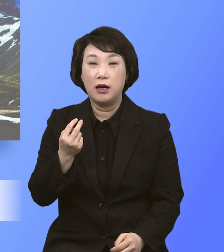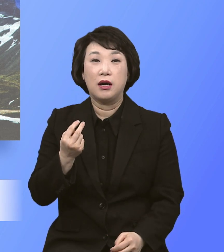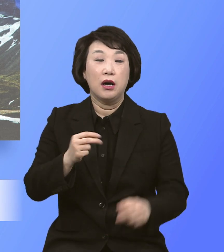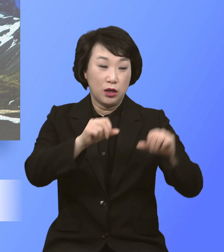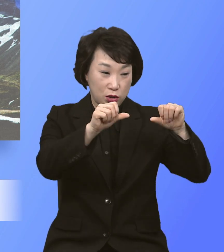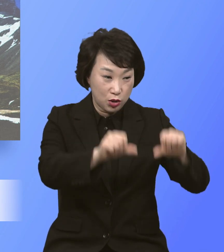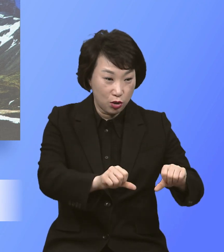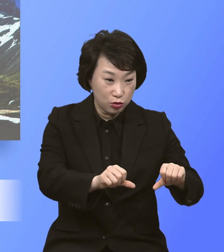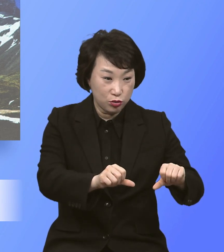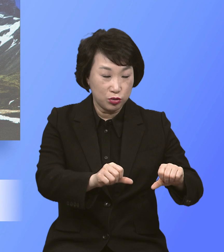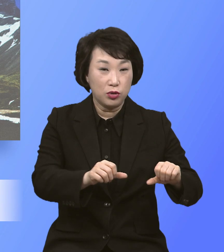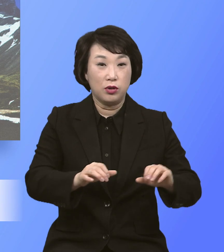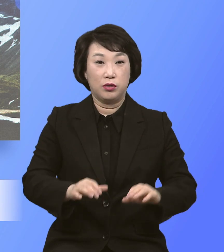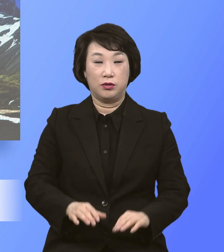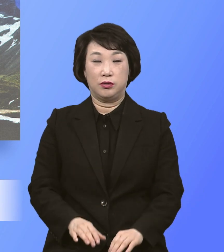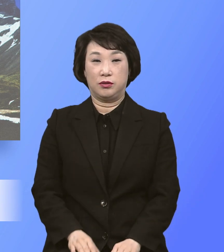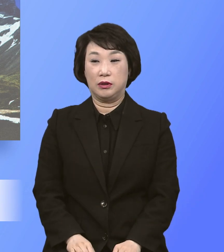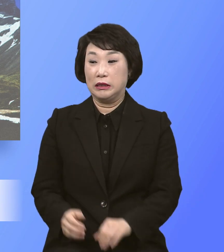저주와